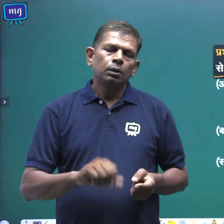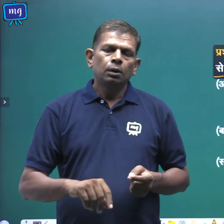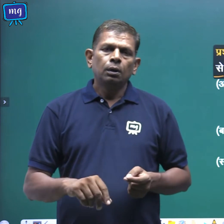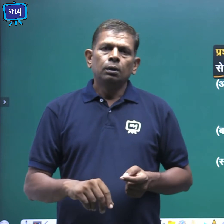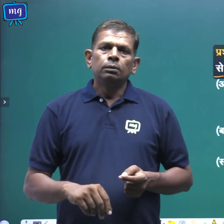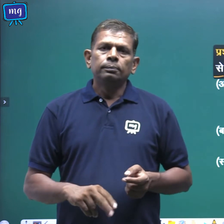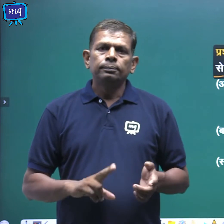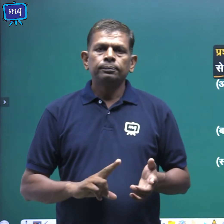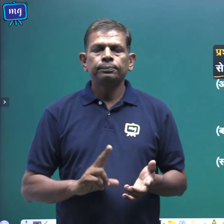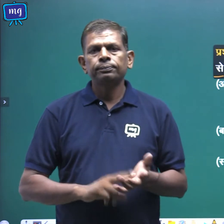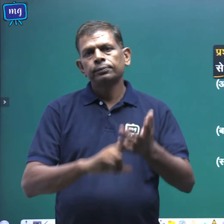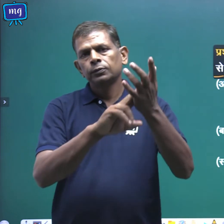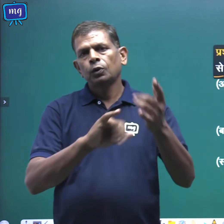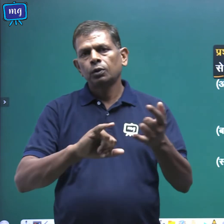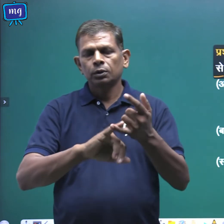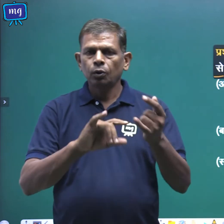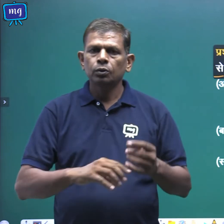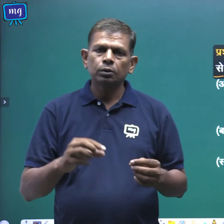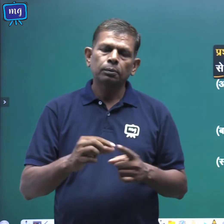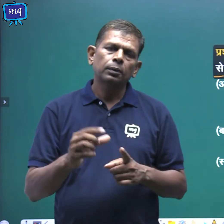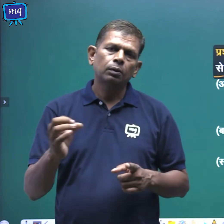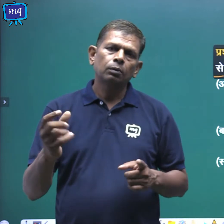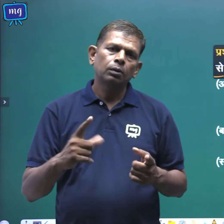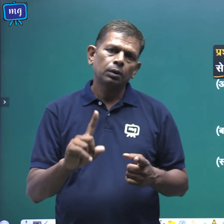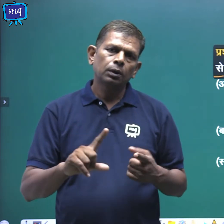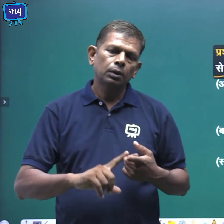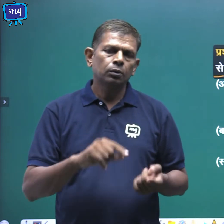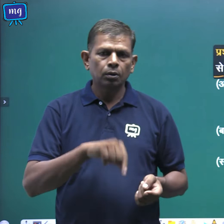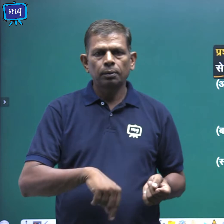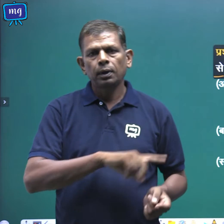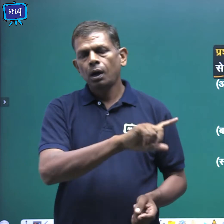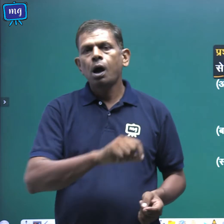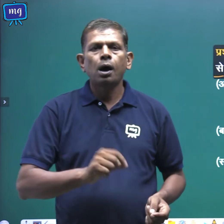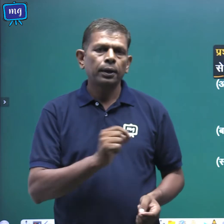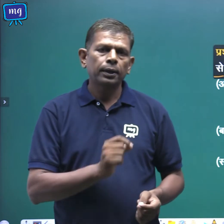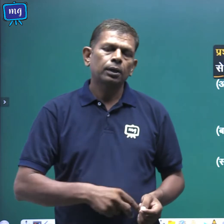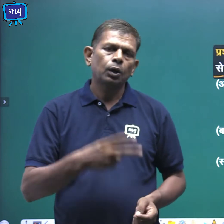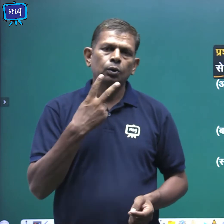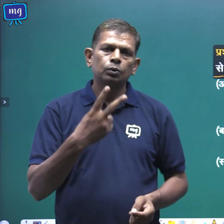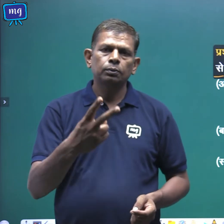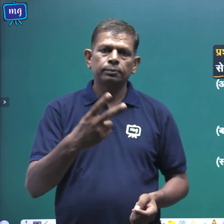ध्रुव और दक्षिणी ध्रुव। तो हम यहाँ लिखेंगे 2।